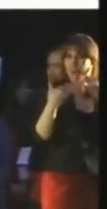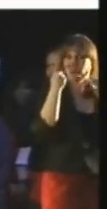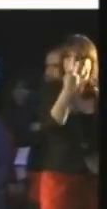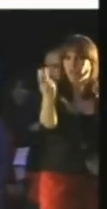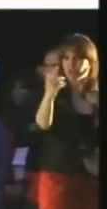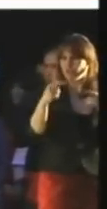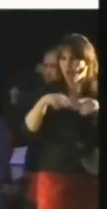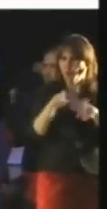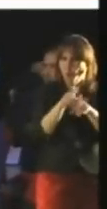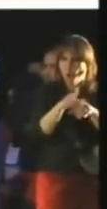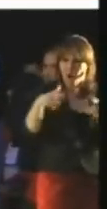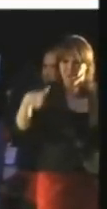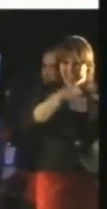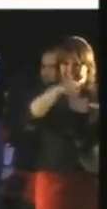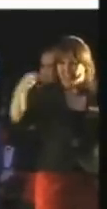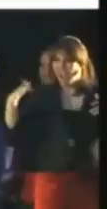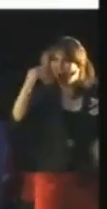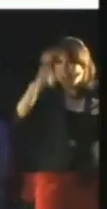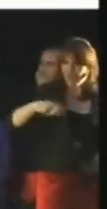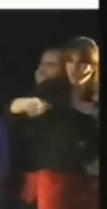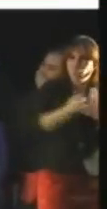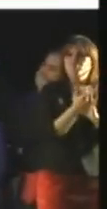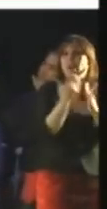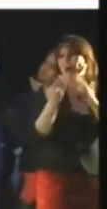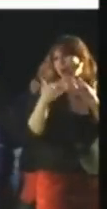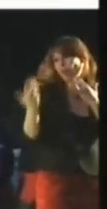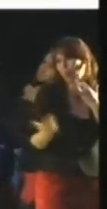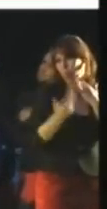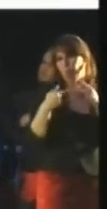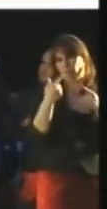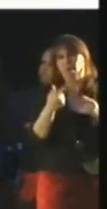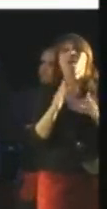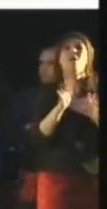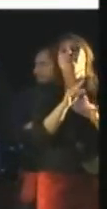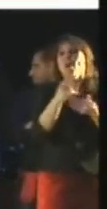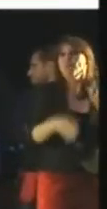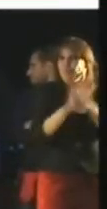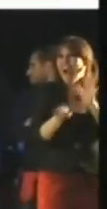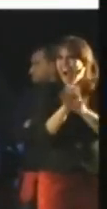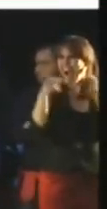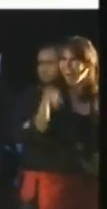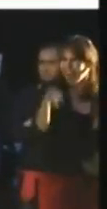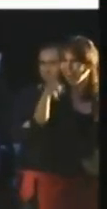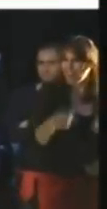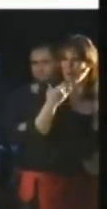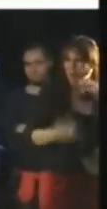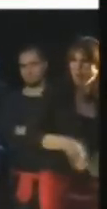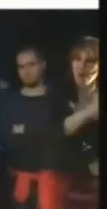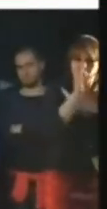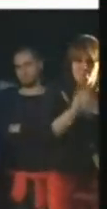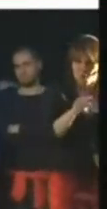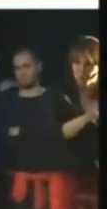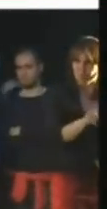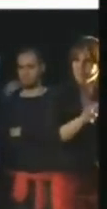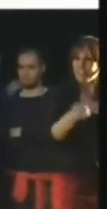succede di tutto, ma non sapete che parte tutto da là. E io sono anni che sto battendomi su queste cose qua, non c'era